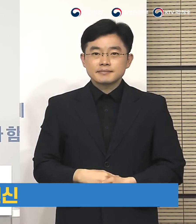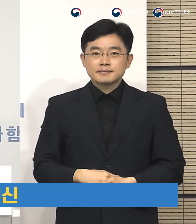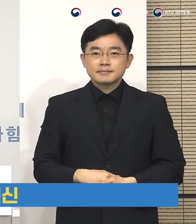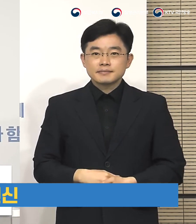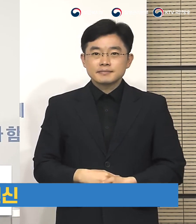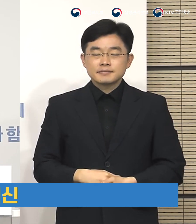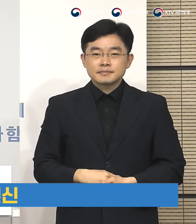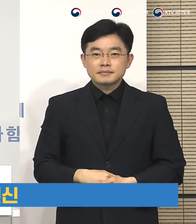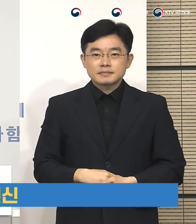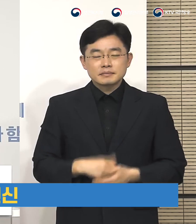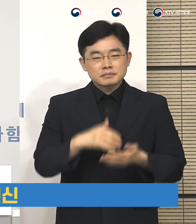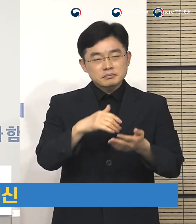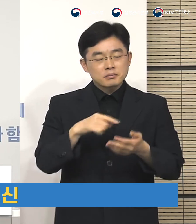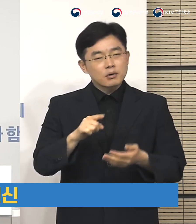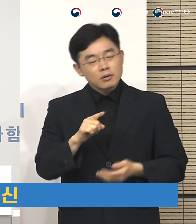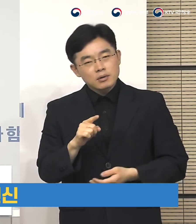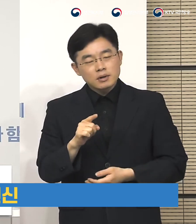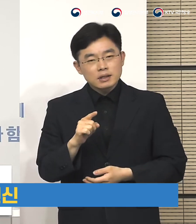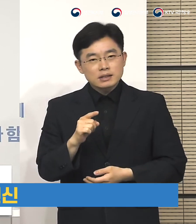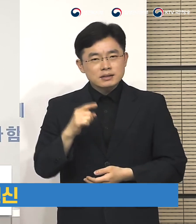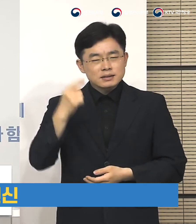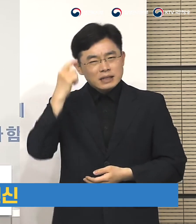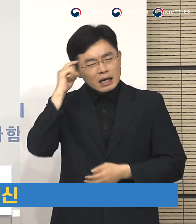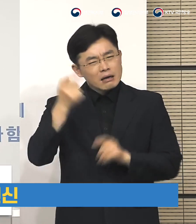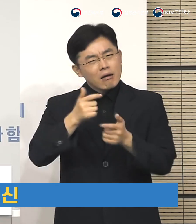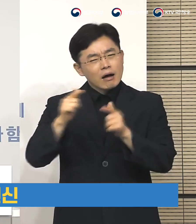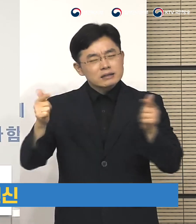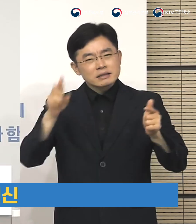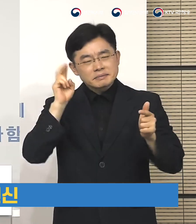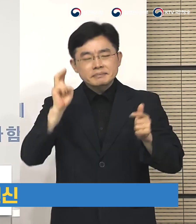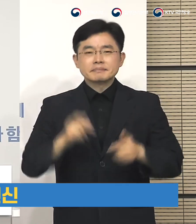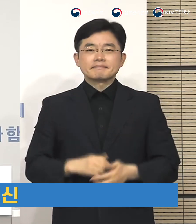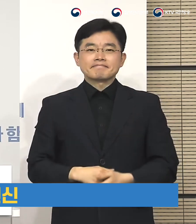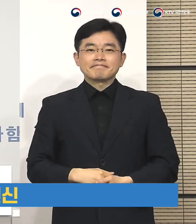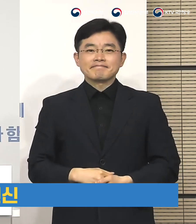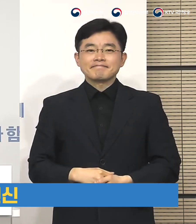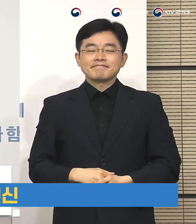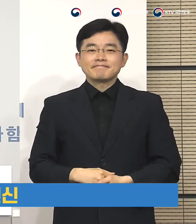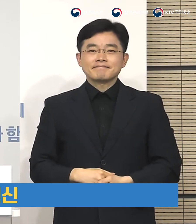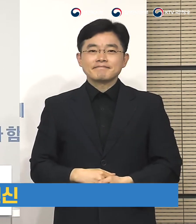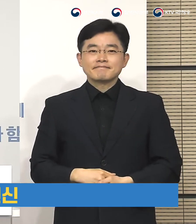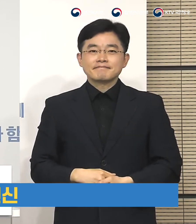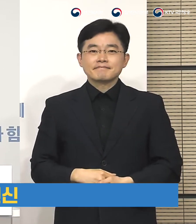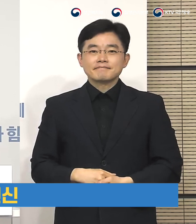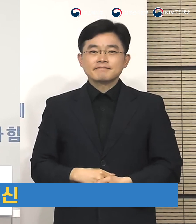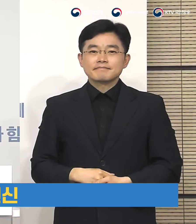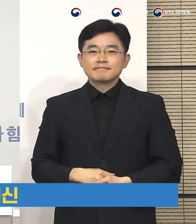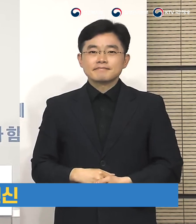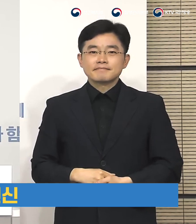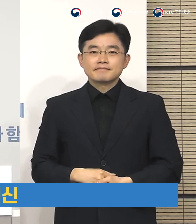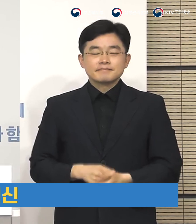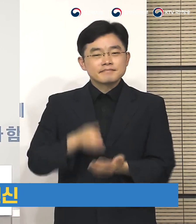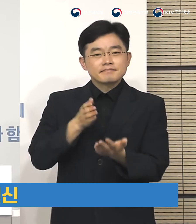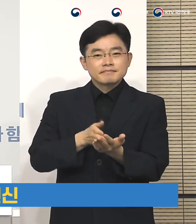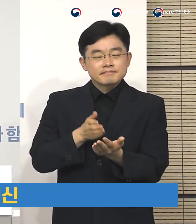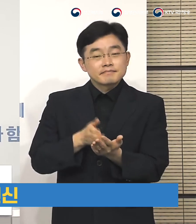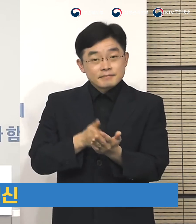의견들이 나올 수 있는 질문이라고 생각을 합니다. 무엇보다 여러 가지 브리핑 중에도